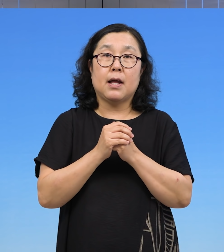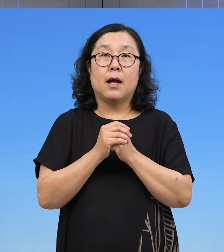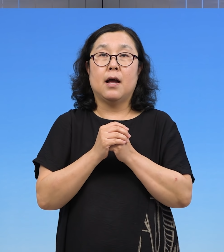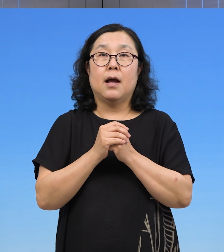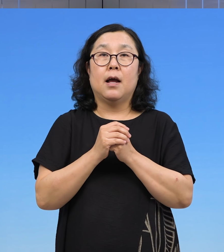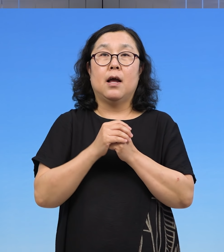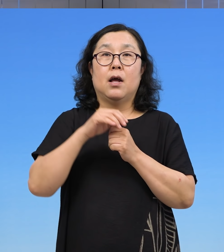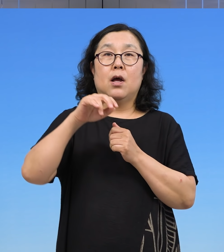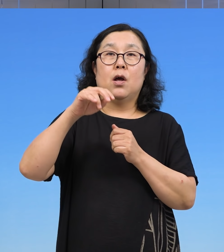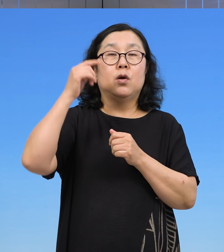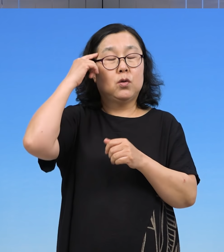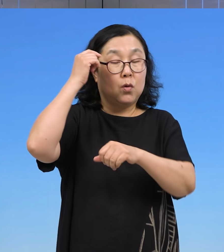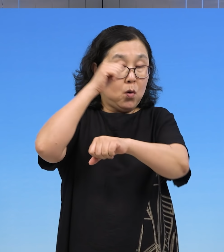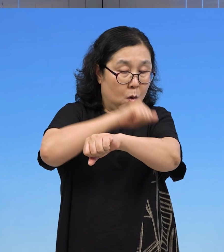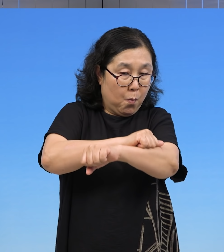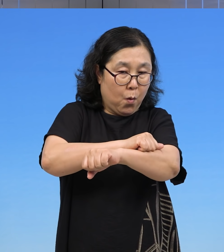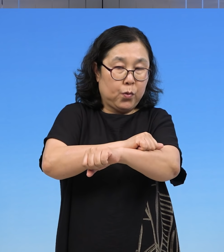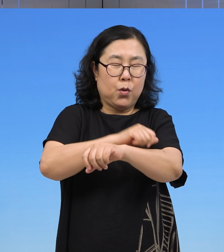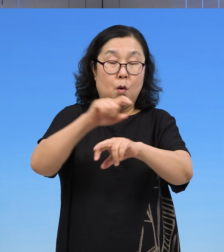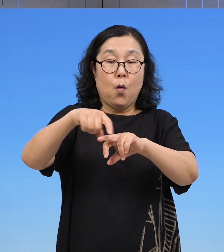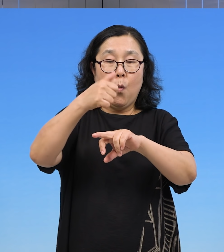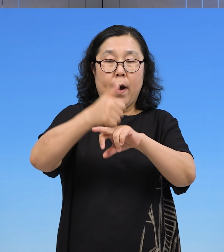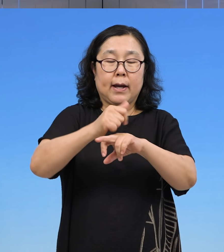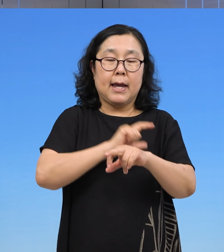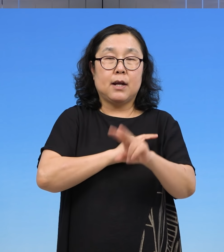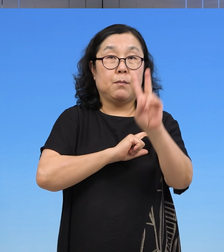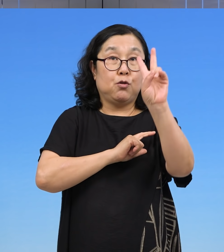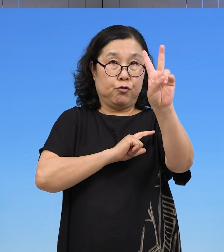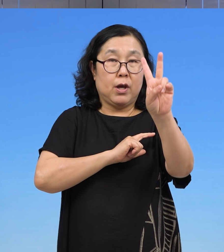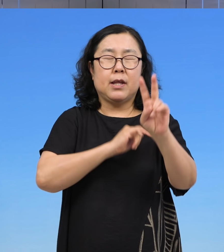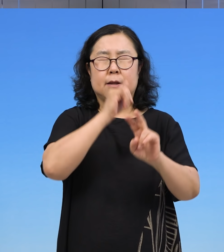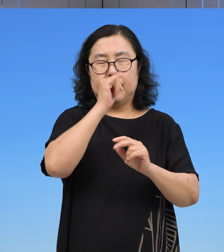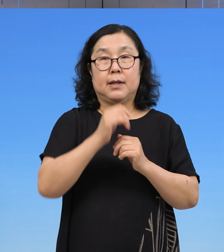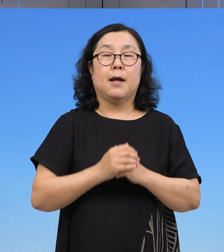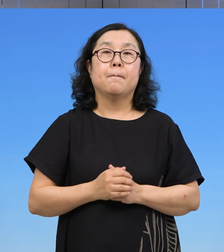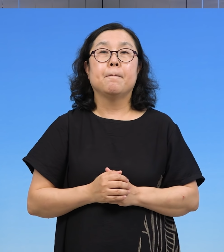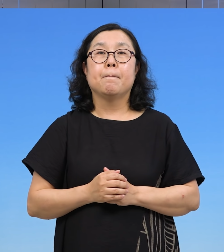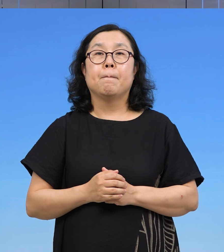그리고 또 솔로몬 이름이 두 개라는 거 혹시 여러분 아세요?